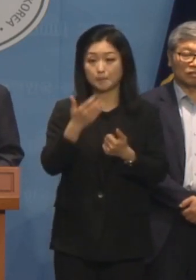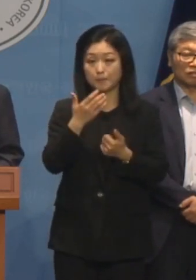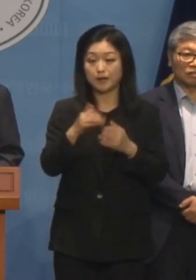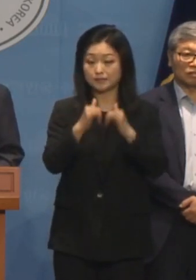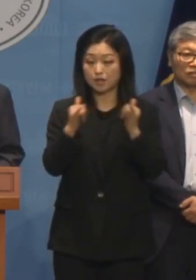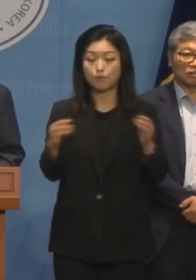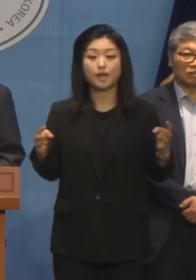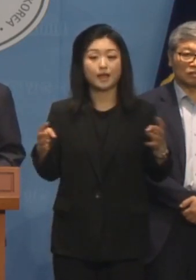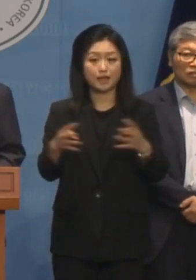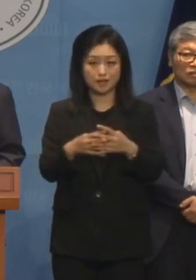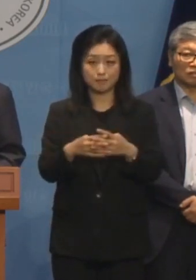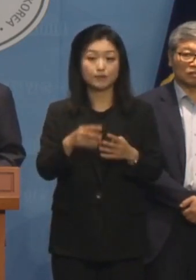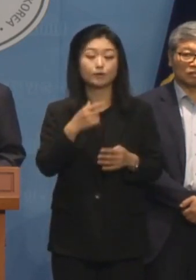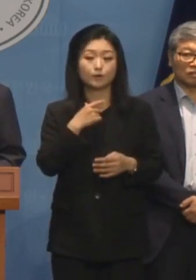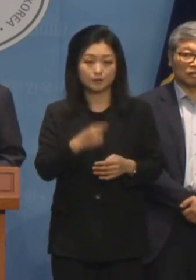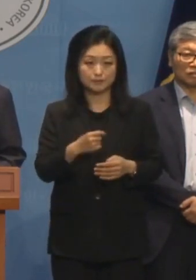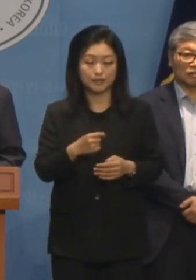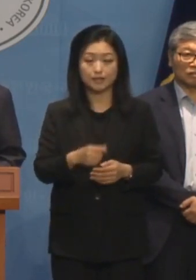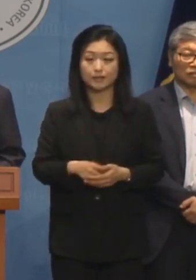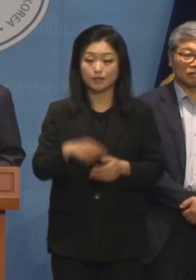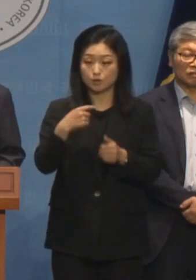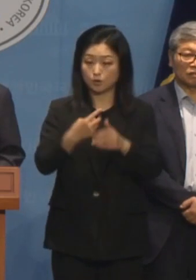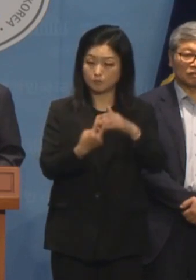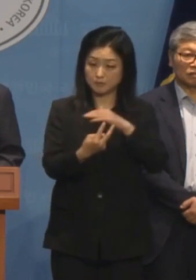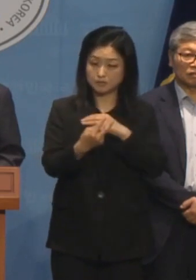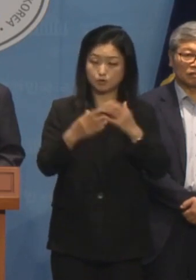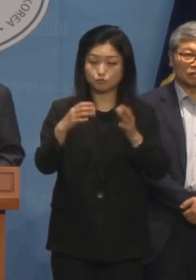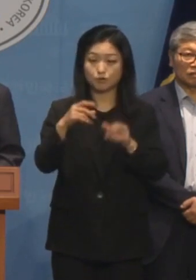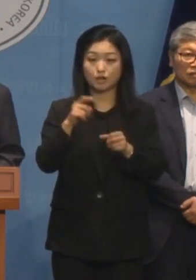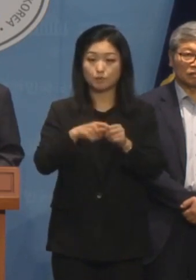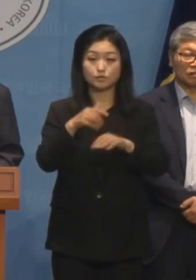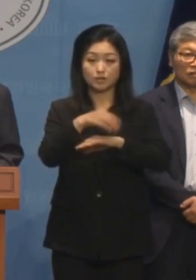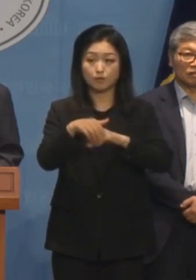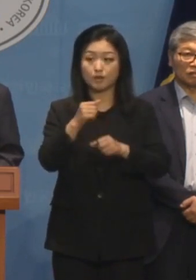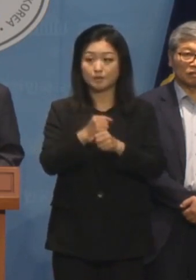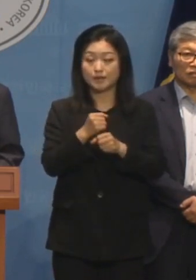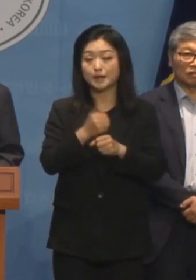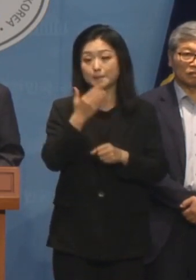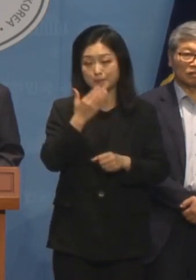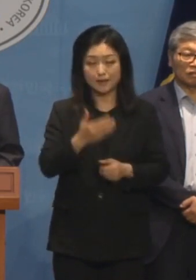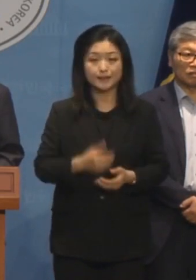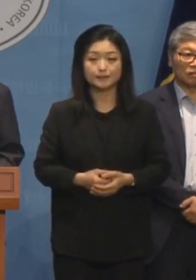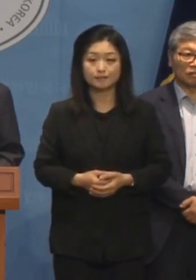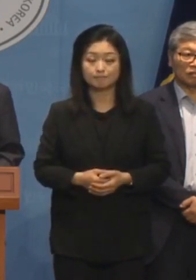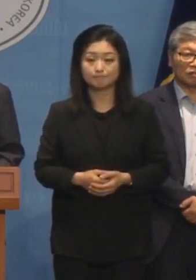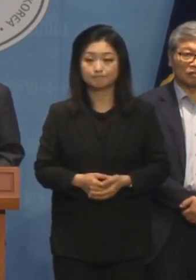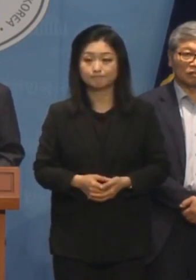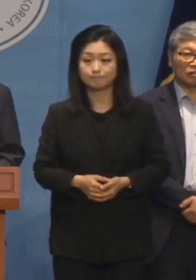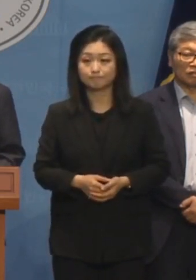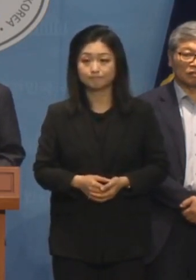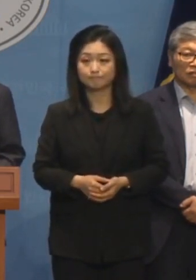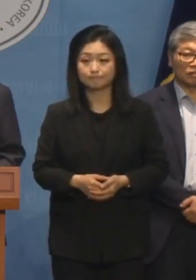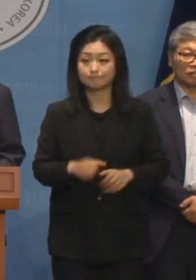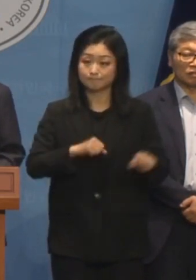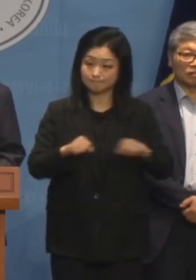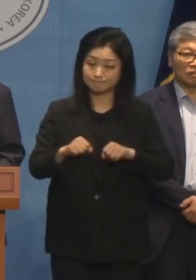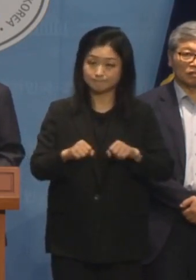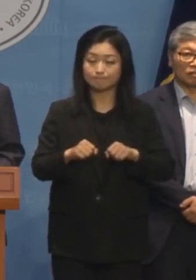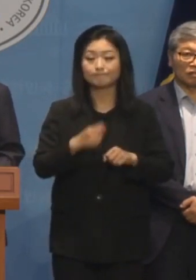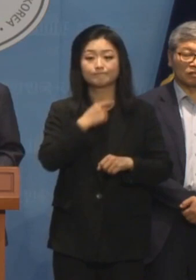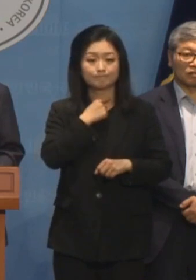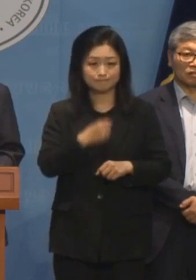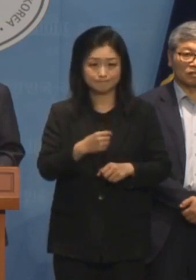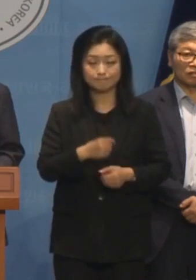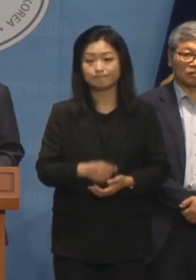합의를 기반으로 하는 교육비전과 국가교육발전 계획을 수립해 나갈 수 있도록 더욱 적극적으로 활동할